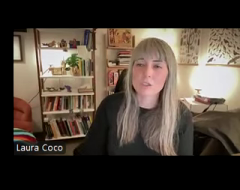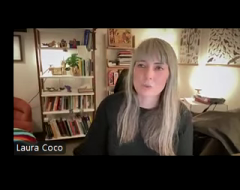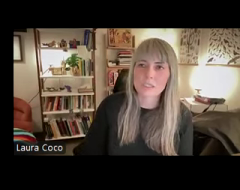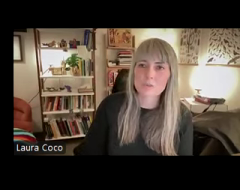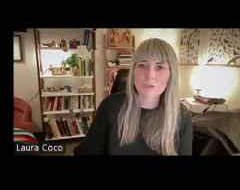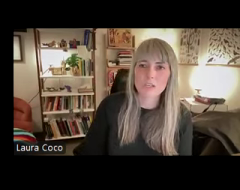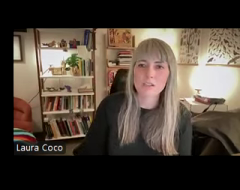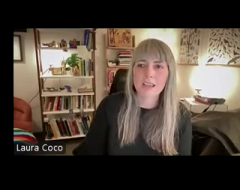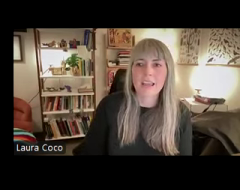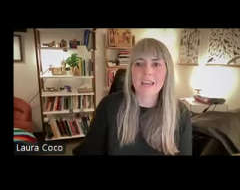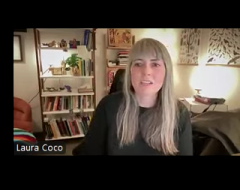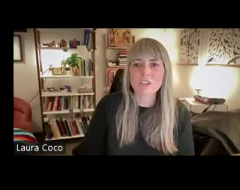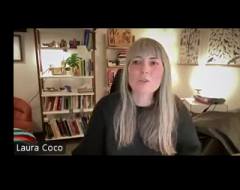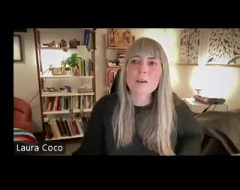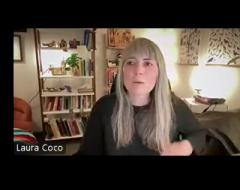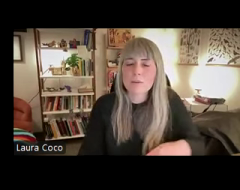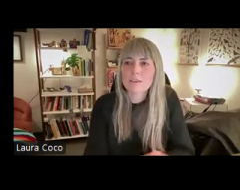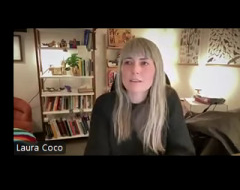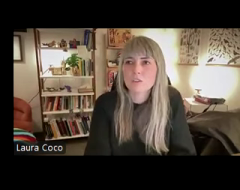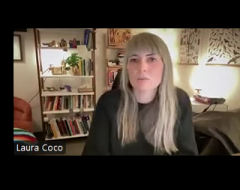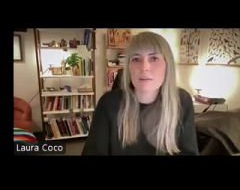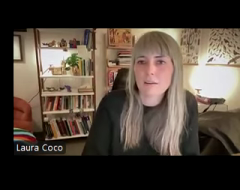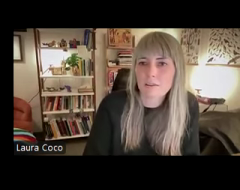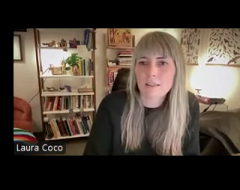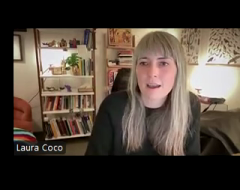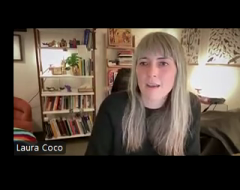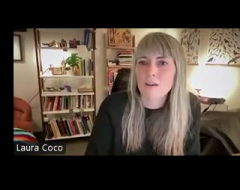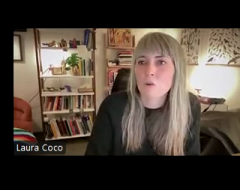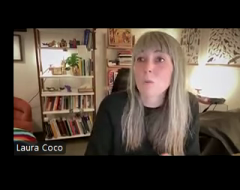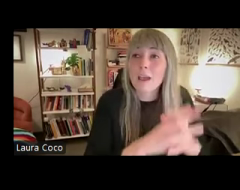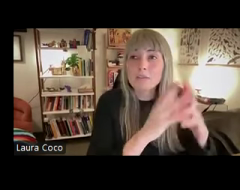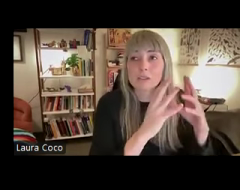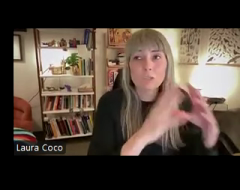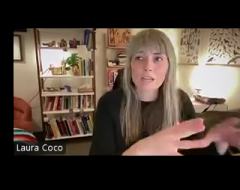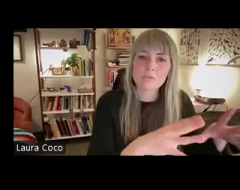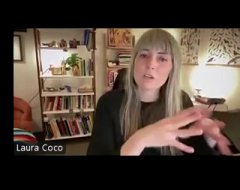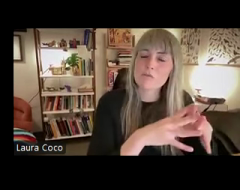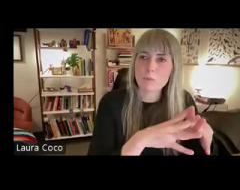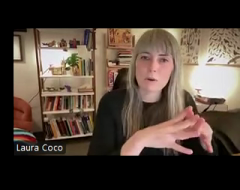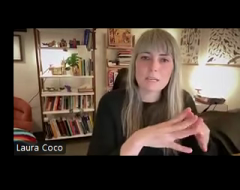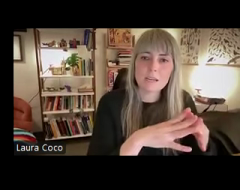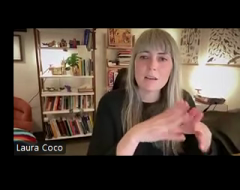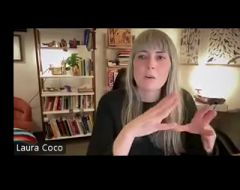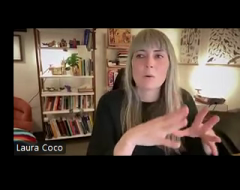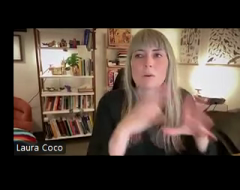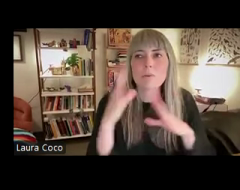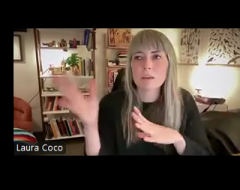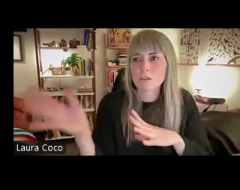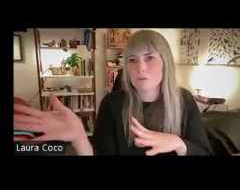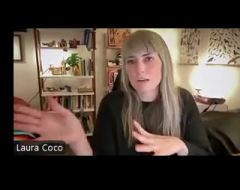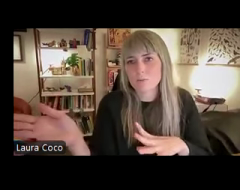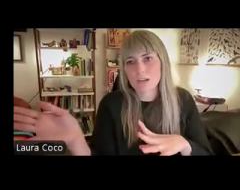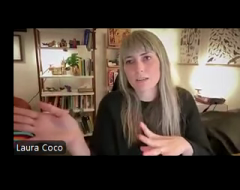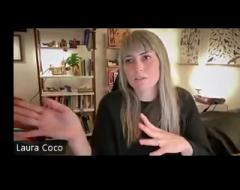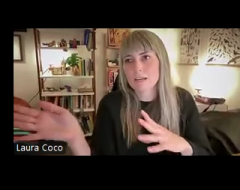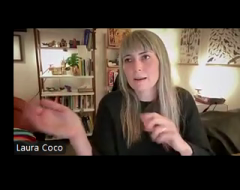está relacionado el equipo a las exposiciones más grandes de ruido. Y para hacer eso realmente tenemos que averiguar esos